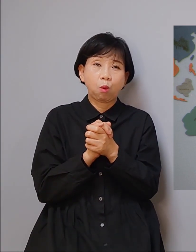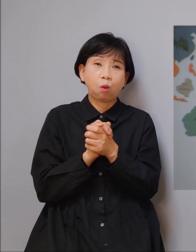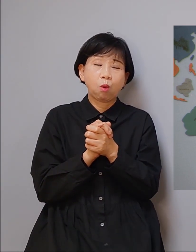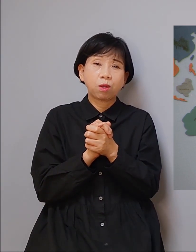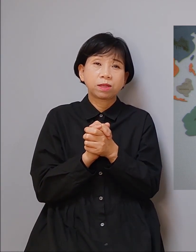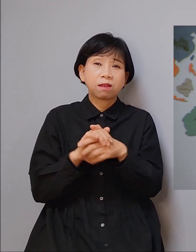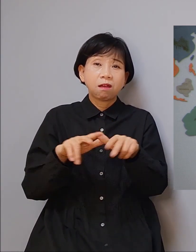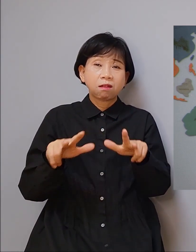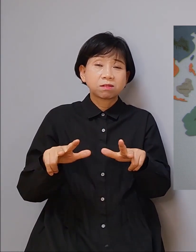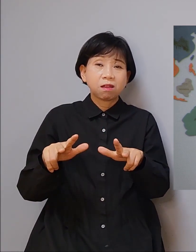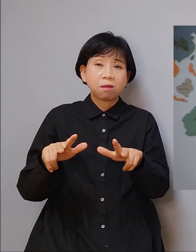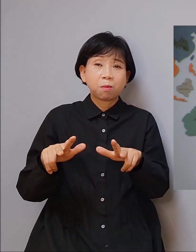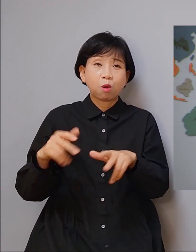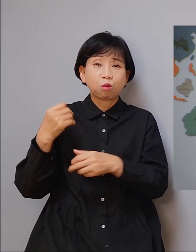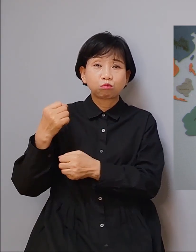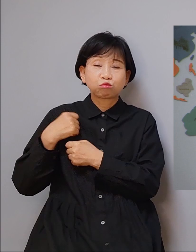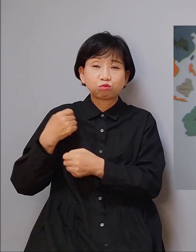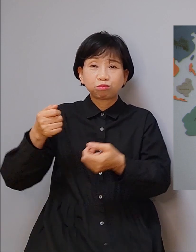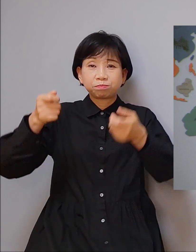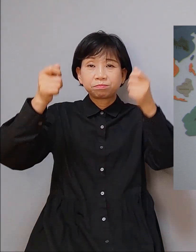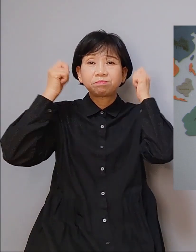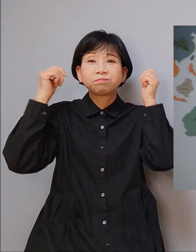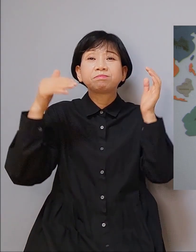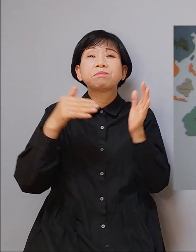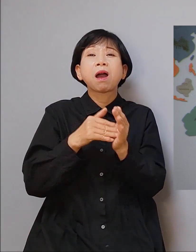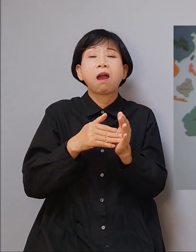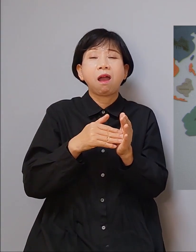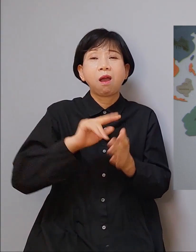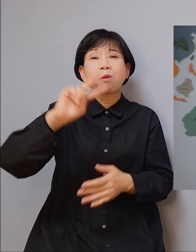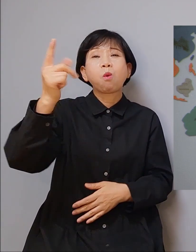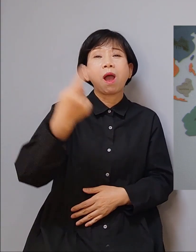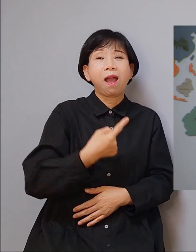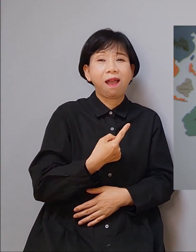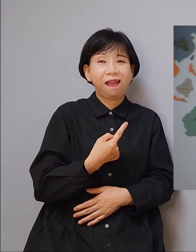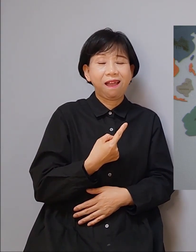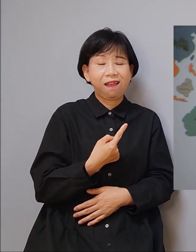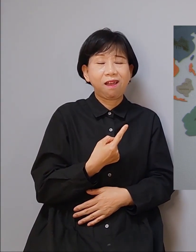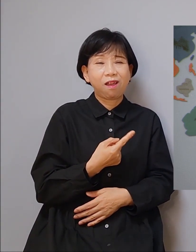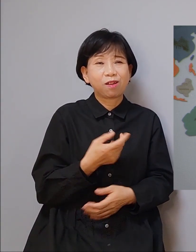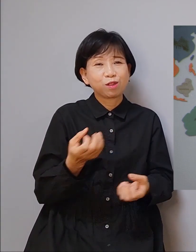막 오는데 우리가 축하를 좀 못 해준 것 같아요. 그래서